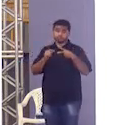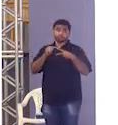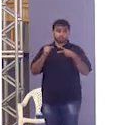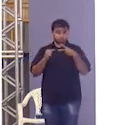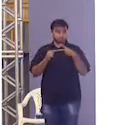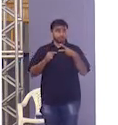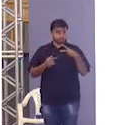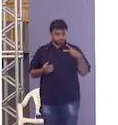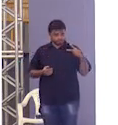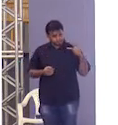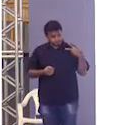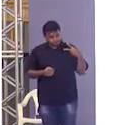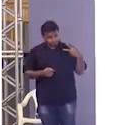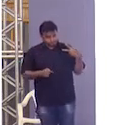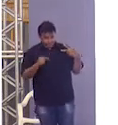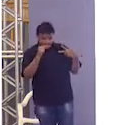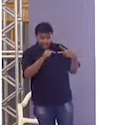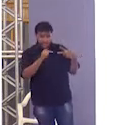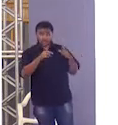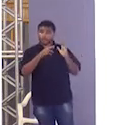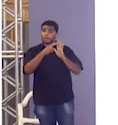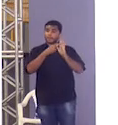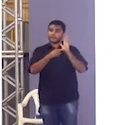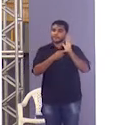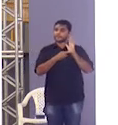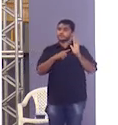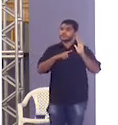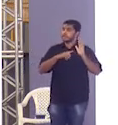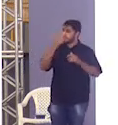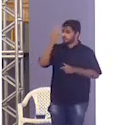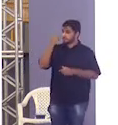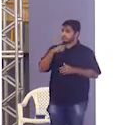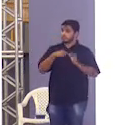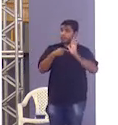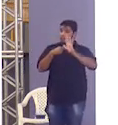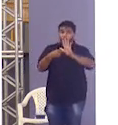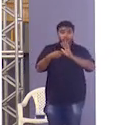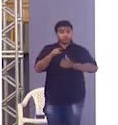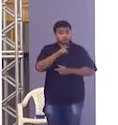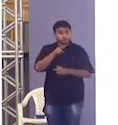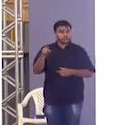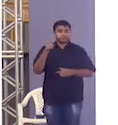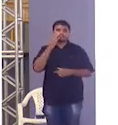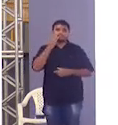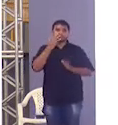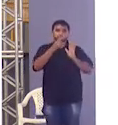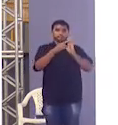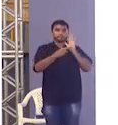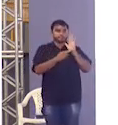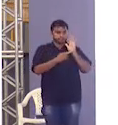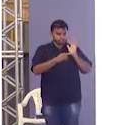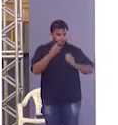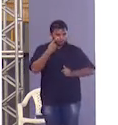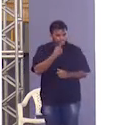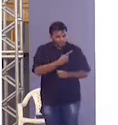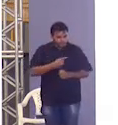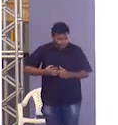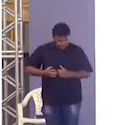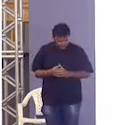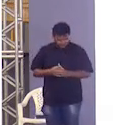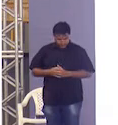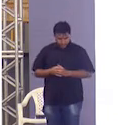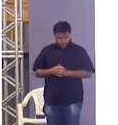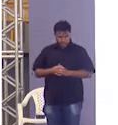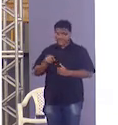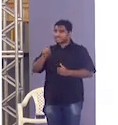com a composta. Essa regrinha que vai aparecer aqui na tela e o exemplo que eu vou dar tem no livro de vocês, tá certo? Por isso que